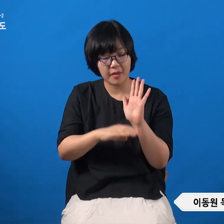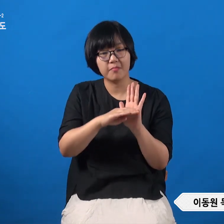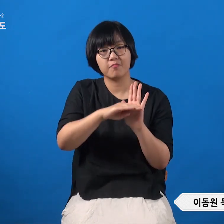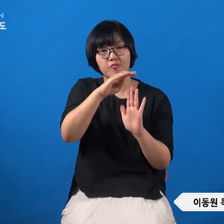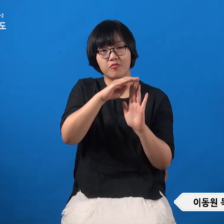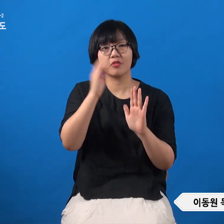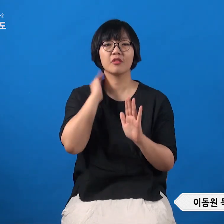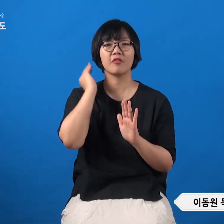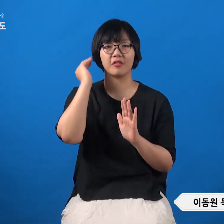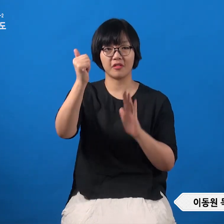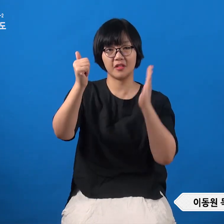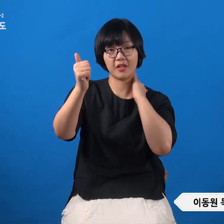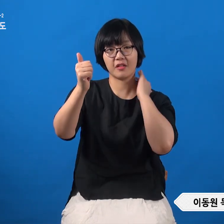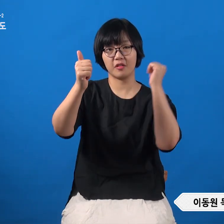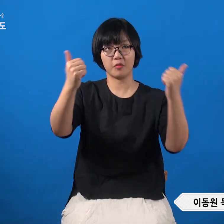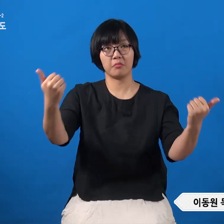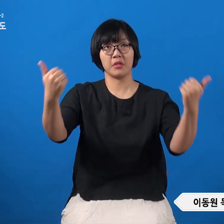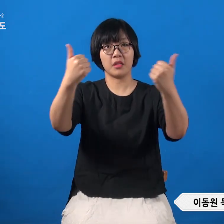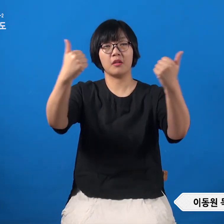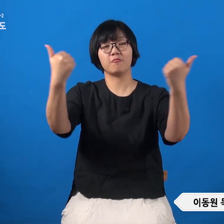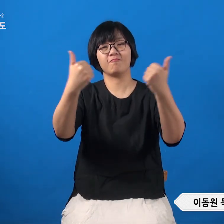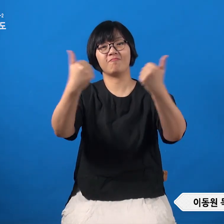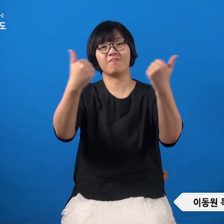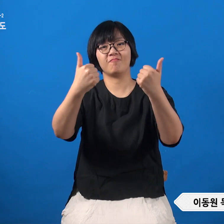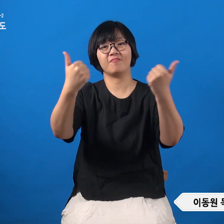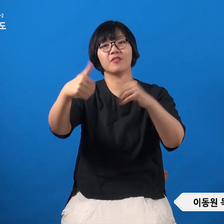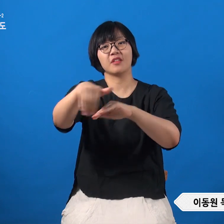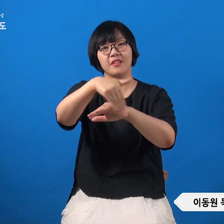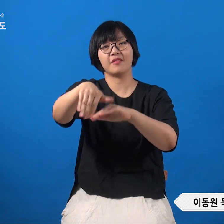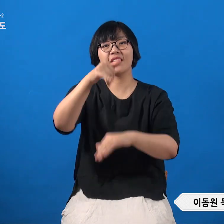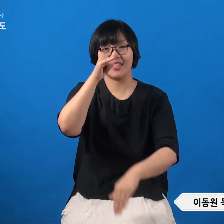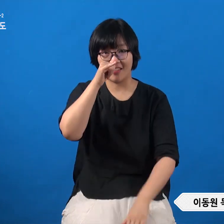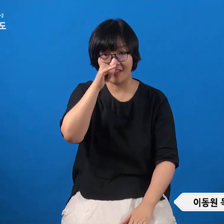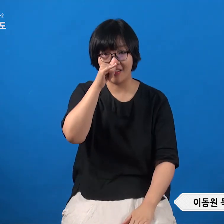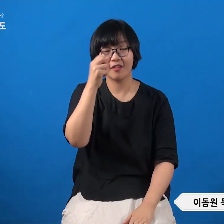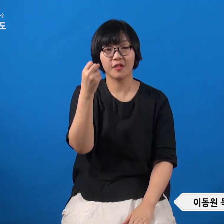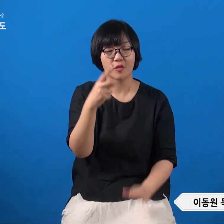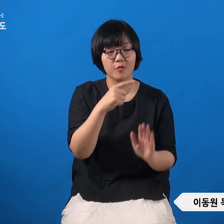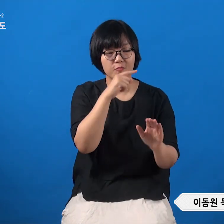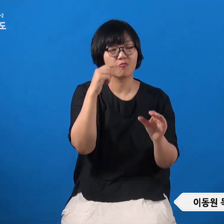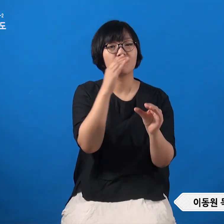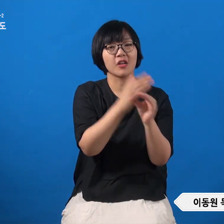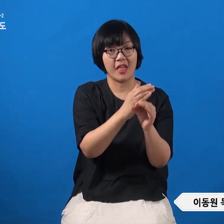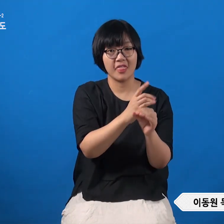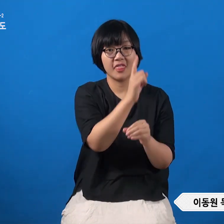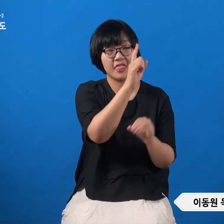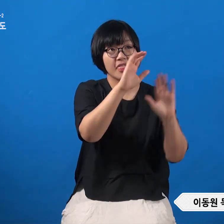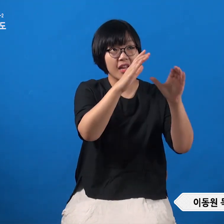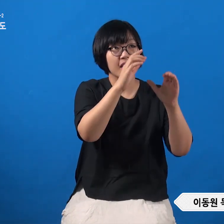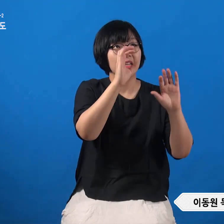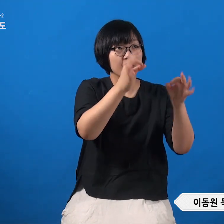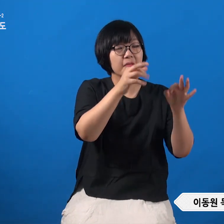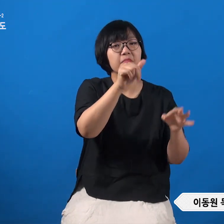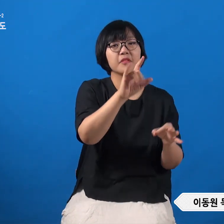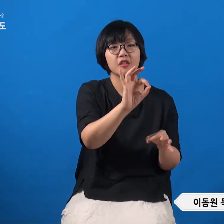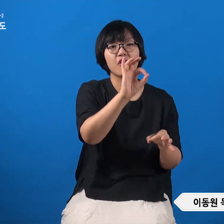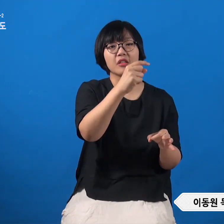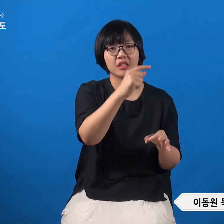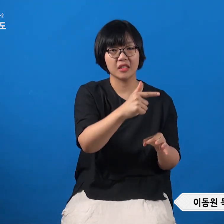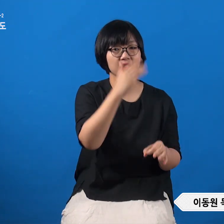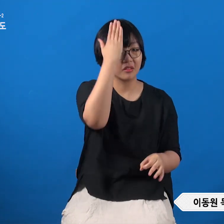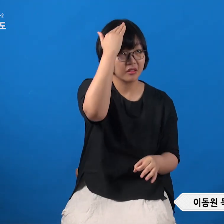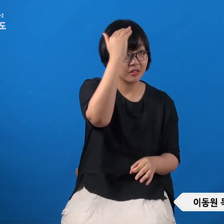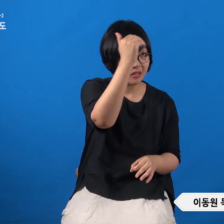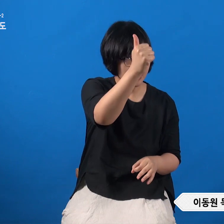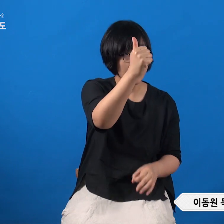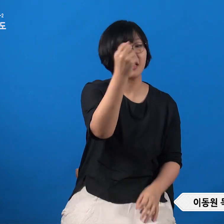있습니다. 그 김정일 위원장을 위해서, 그리고 그와 더불어 함께 대화해서 중요한